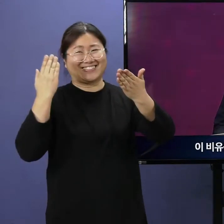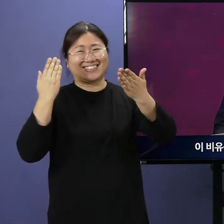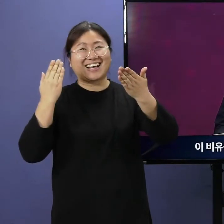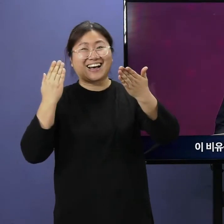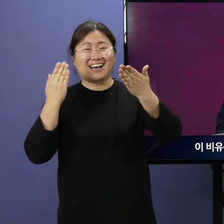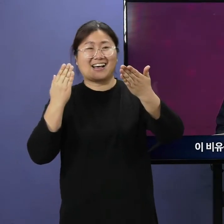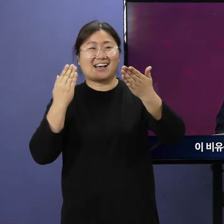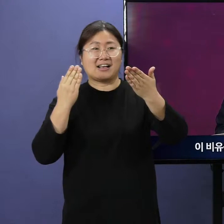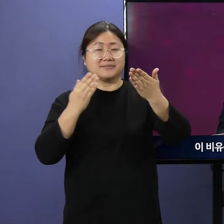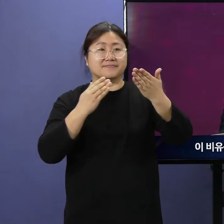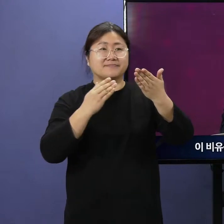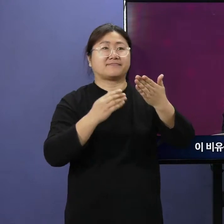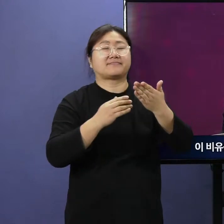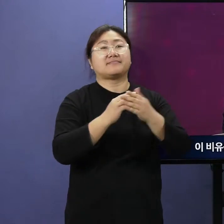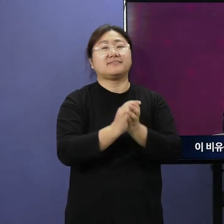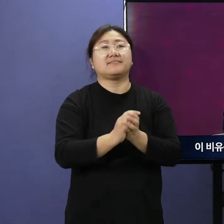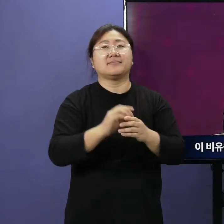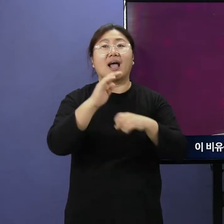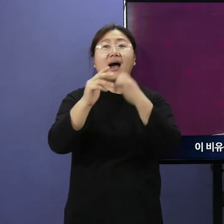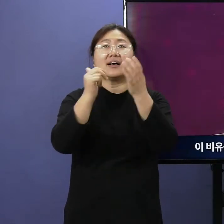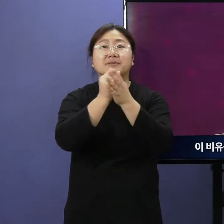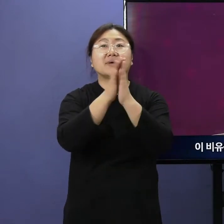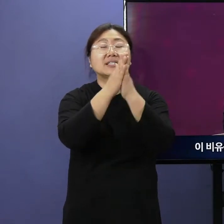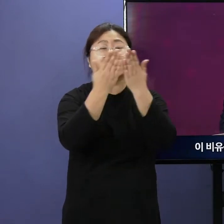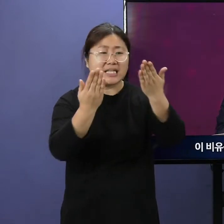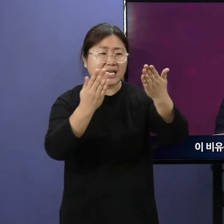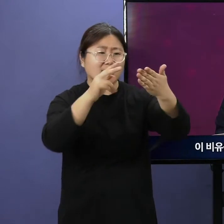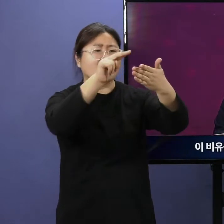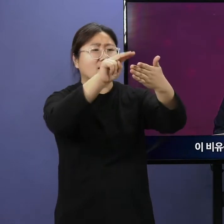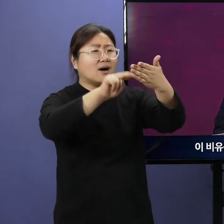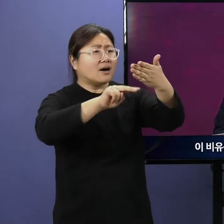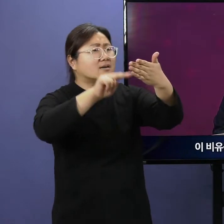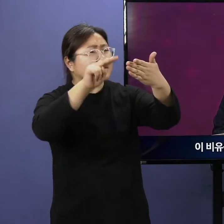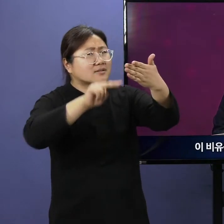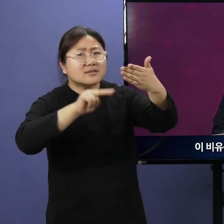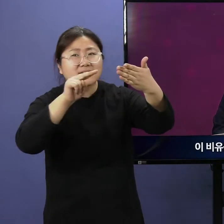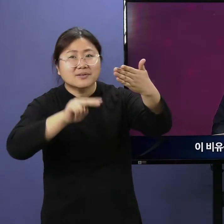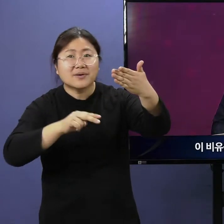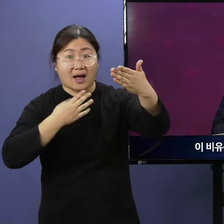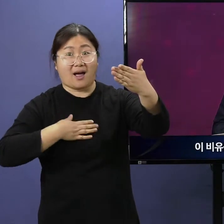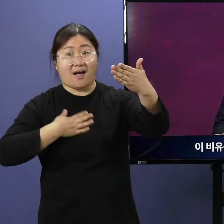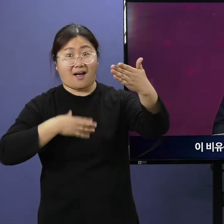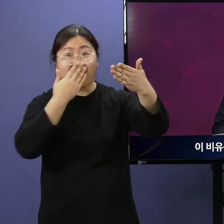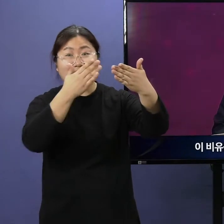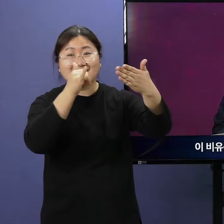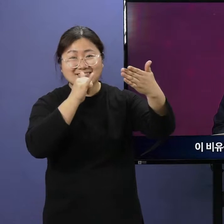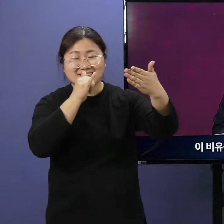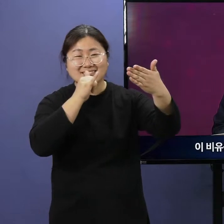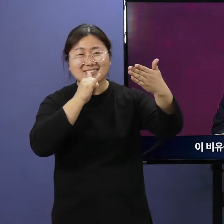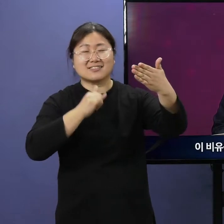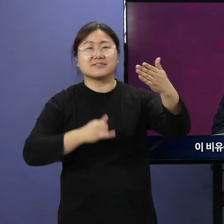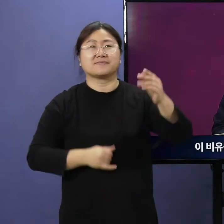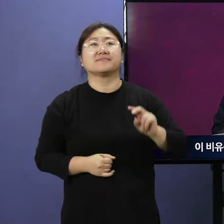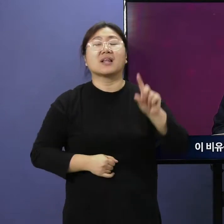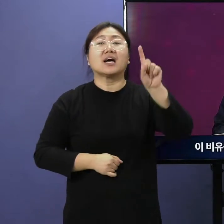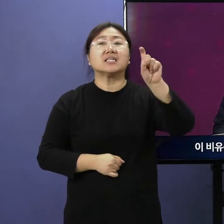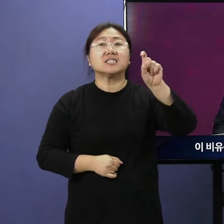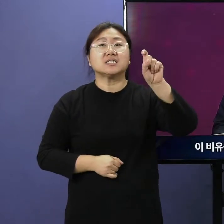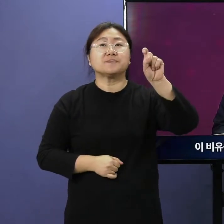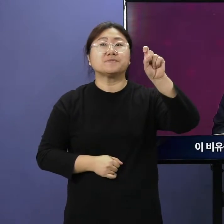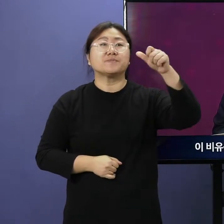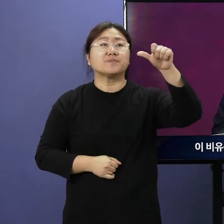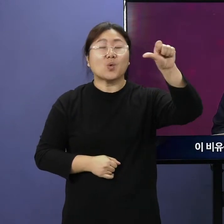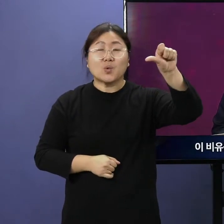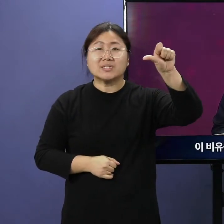문맥을 통해서, 성경 문맥을 통해서 우리는 그것을 알 수 있는데요. 누가복음 15장 2절에 이렇게